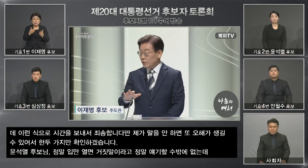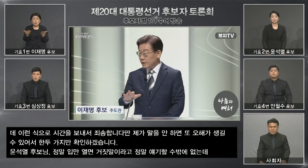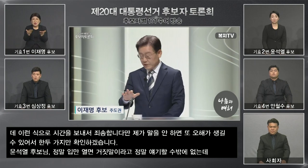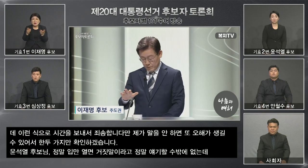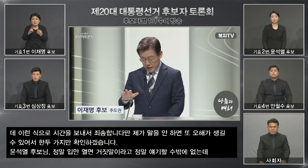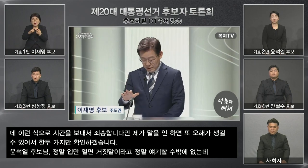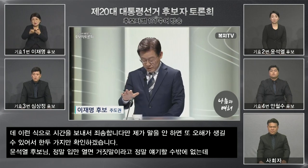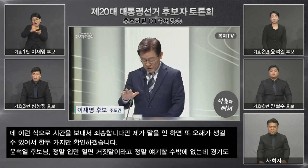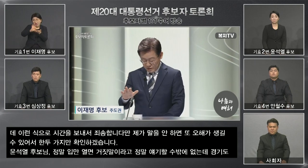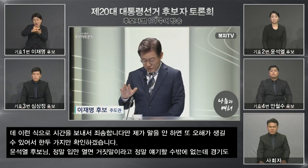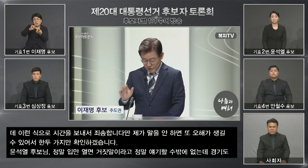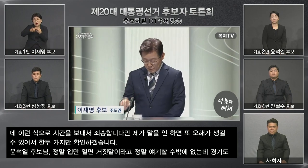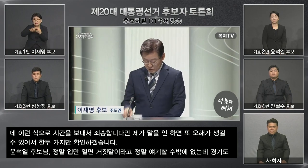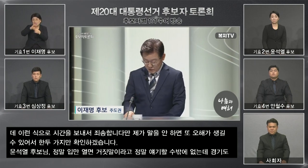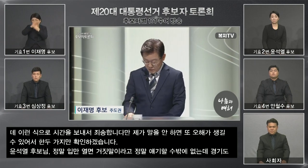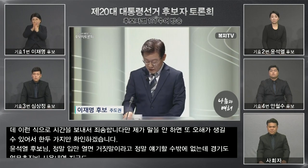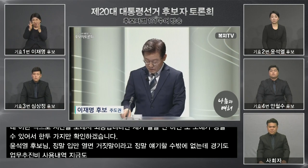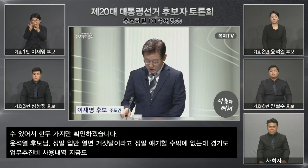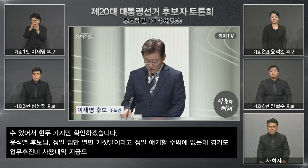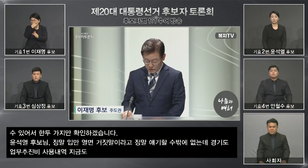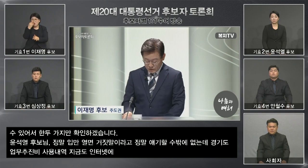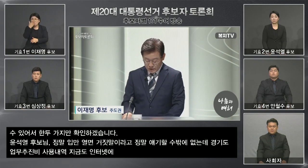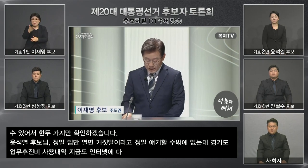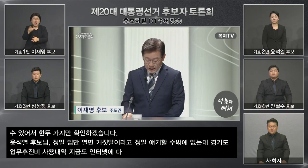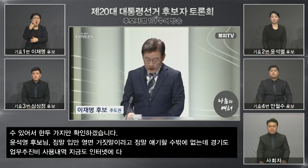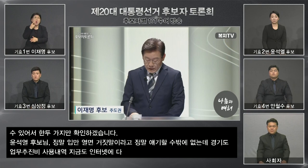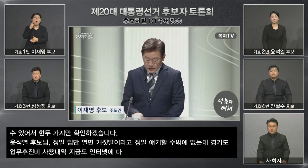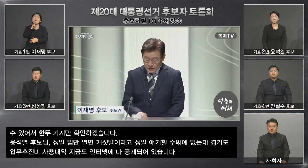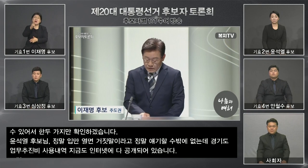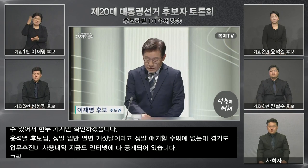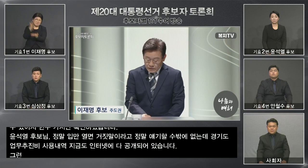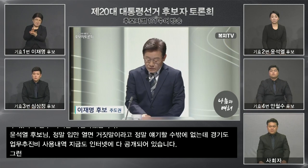인터넷에 다 공개돼 있습니다. 그런 식으로 거짓말하지 마시고요.